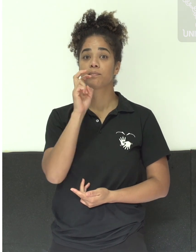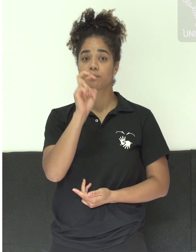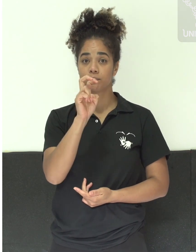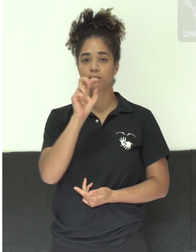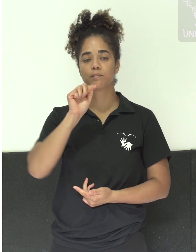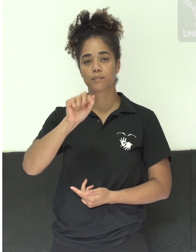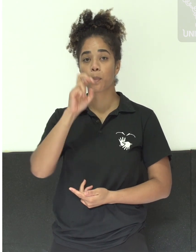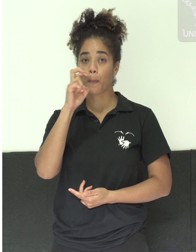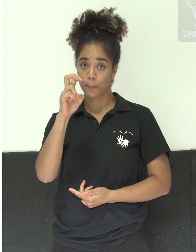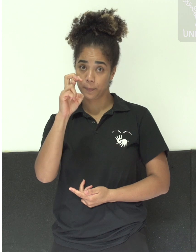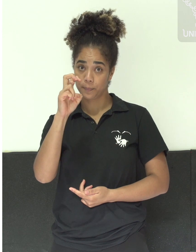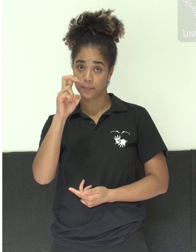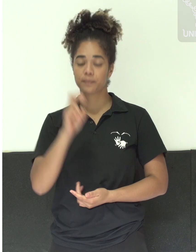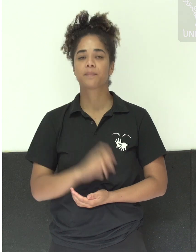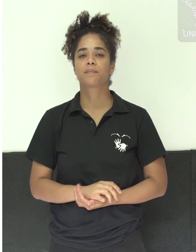7.2.5.5